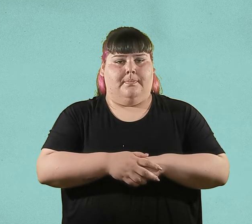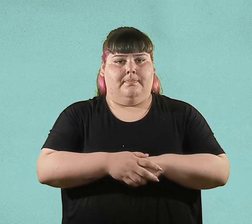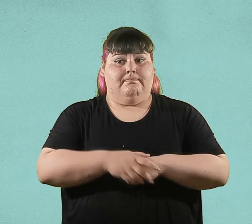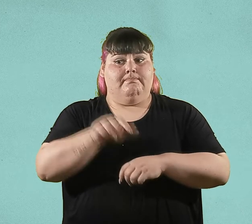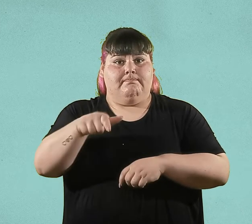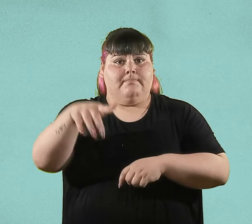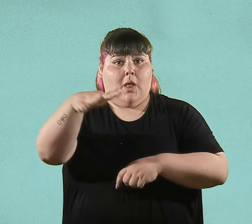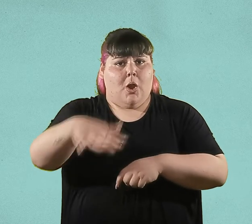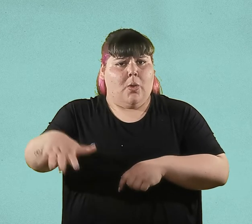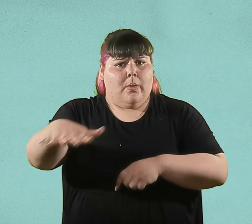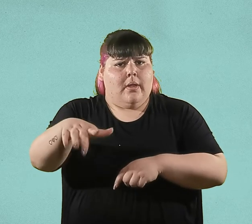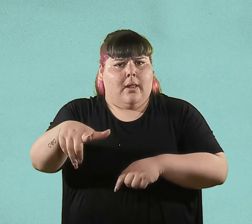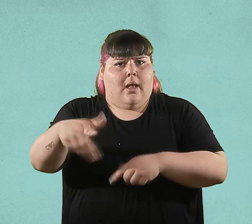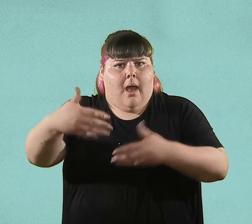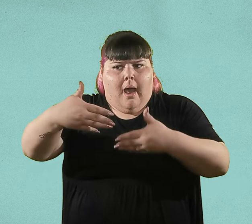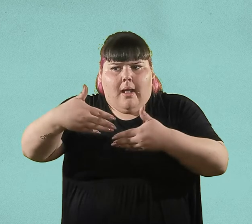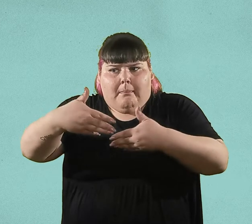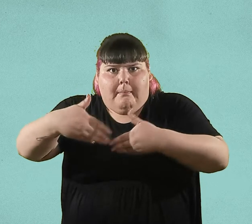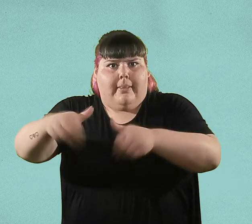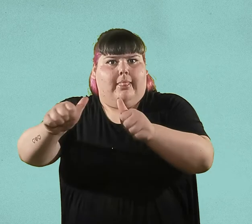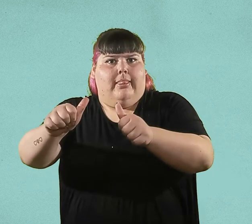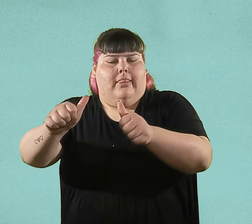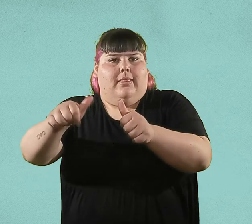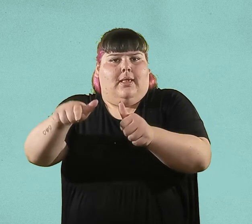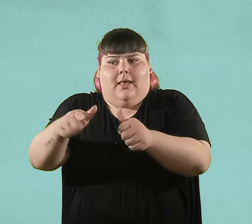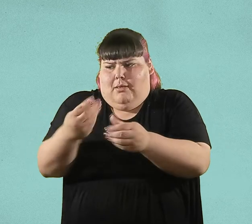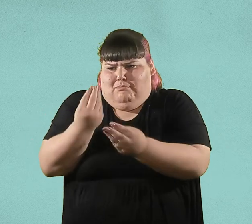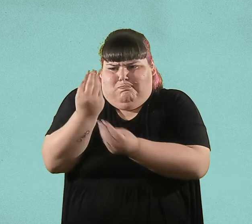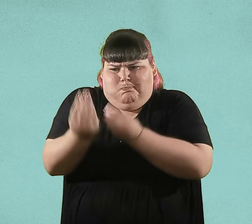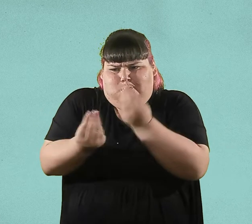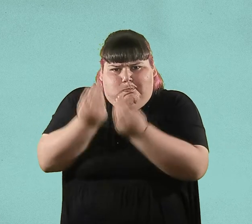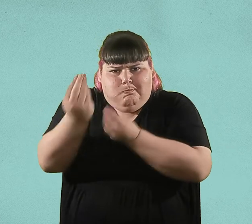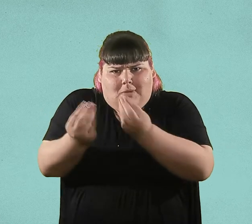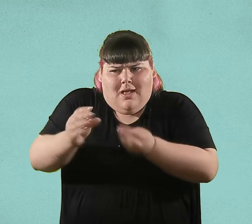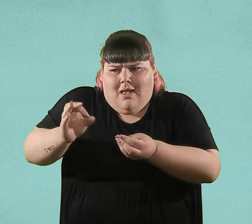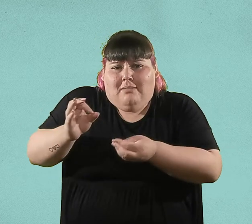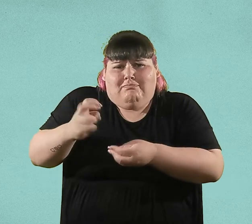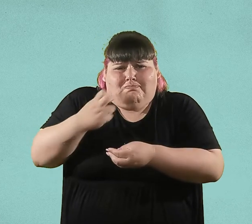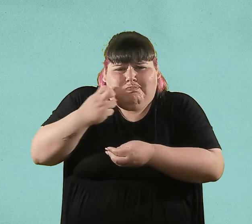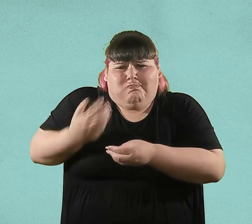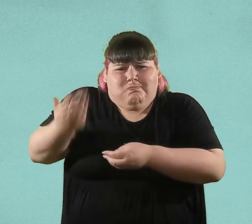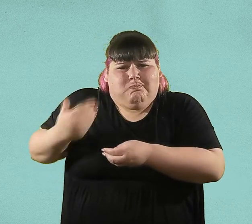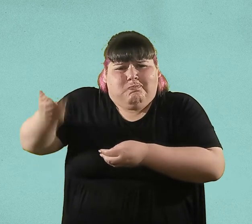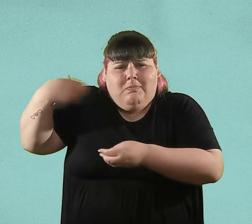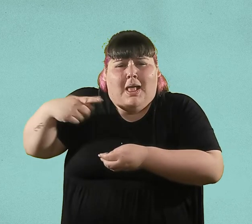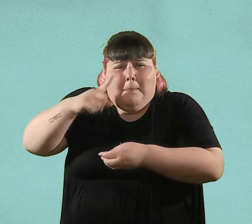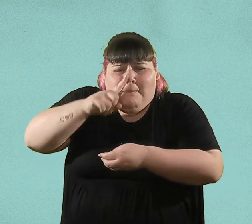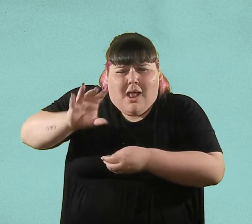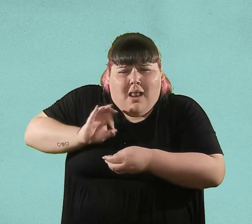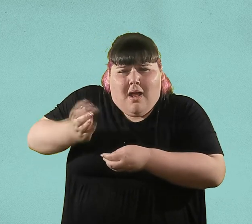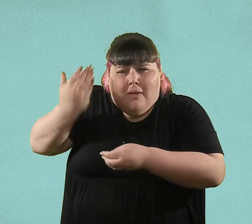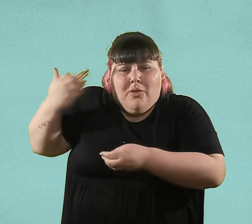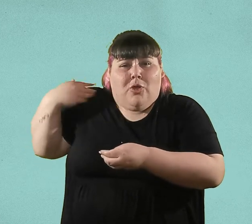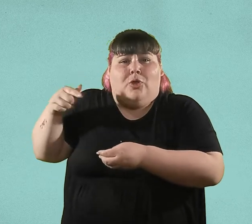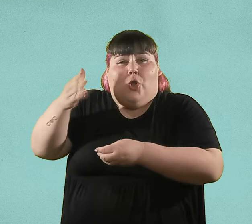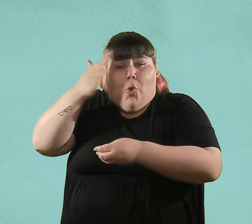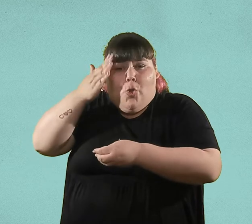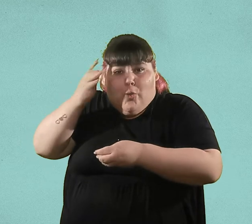En el área fueron hallados asentamientos de 1000 años de antigüedad, de la cultura que dio origen a los grupos